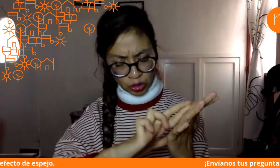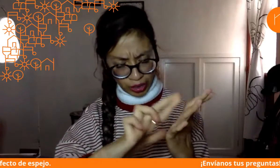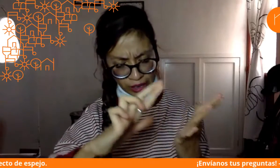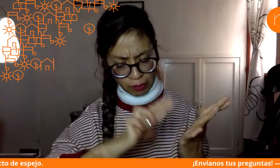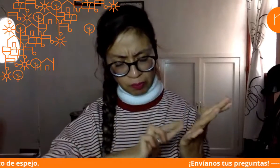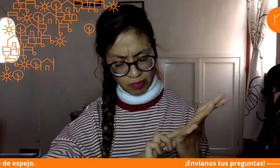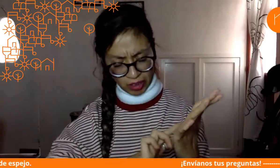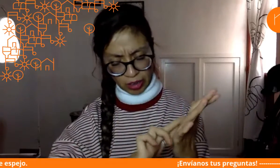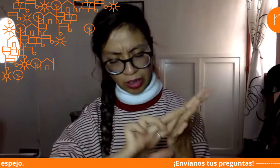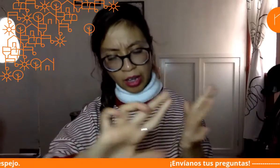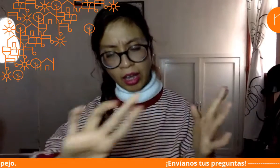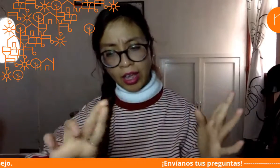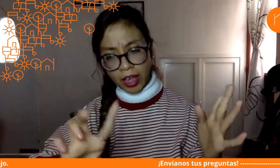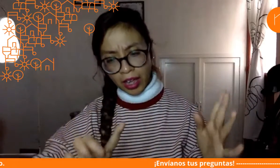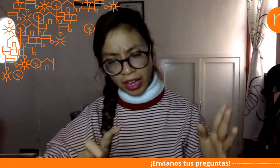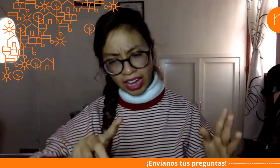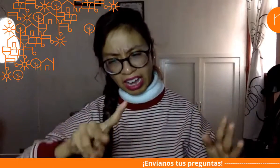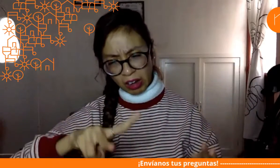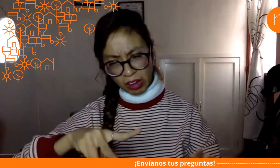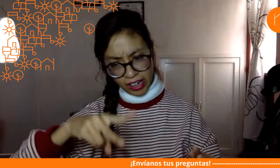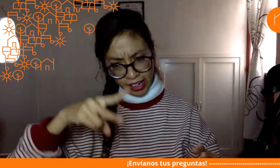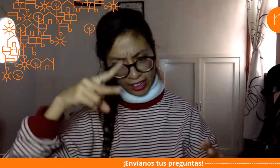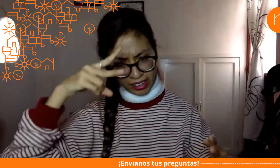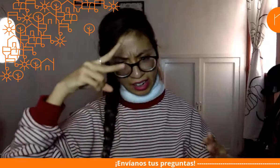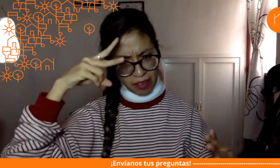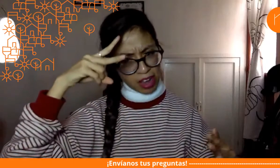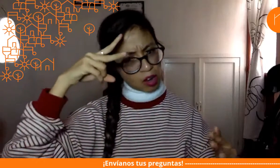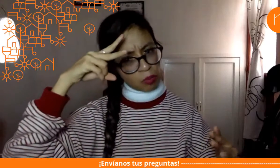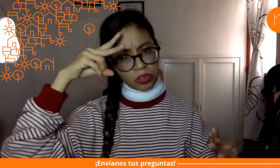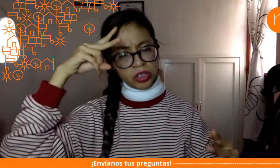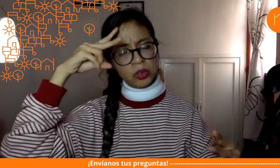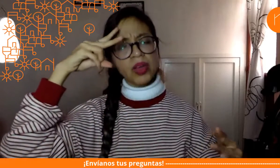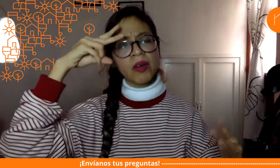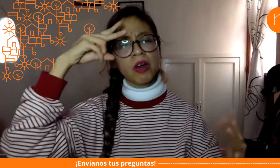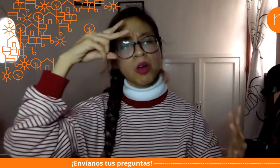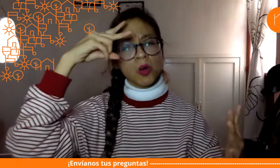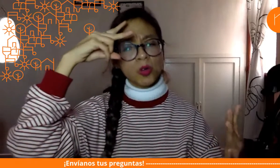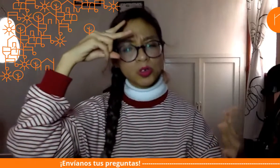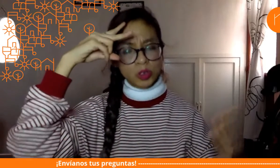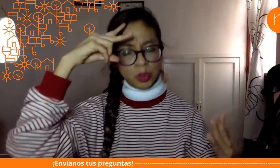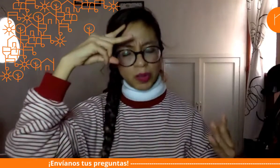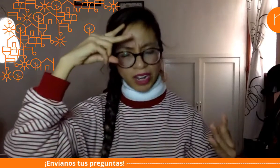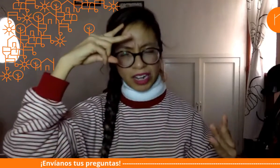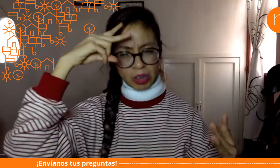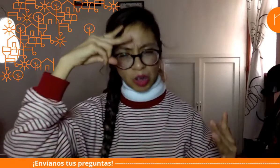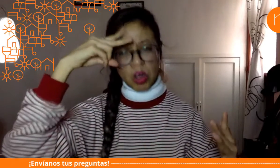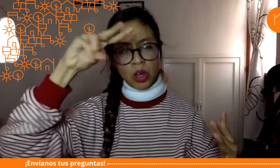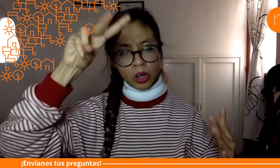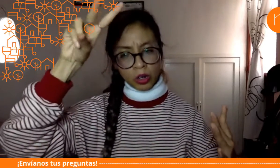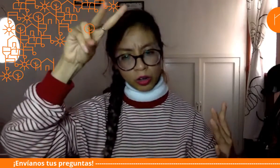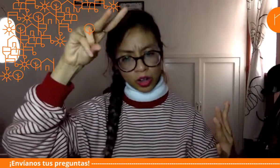rosa. Y con la letra B, como si tuviera un sombrerito,